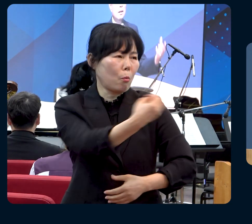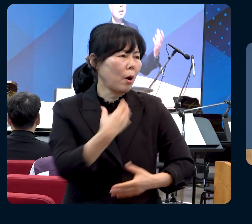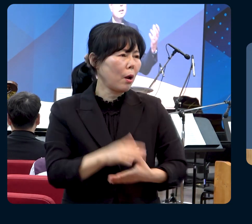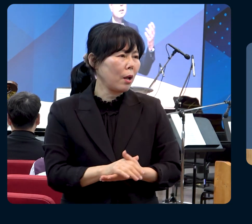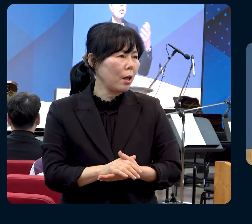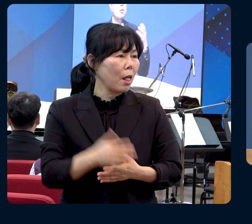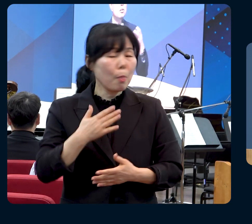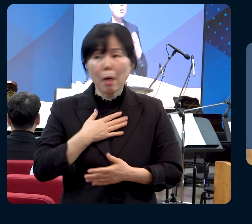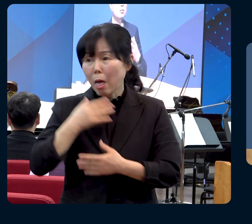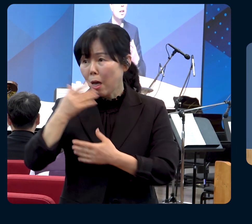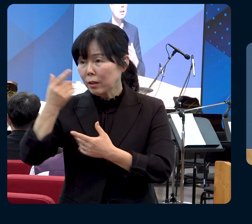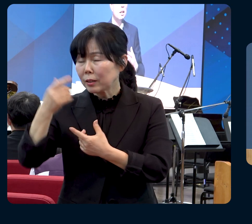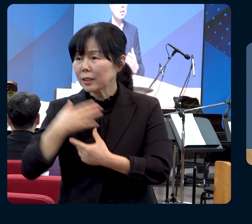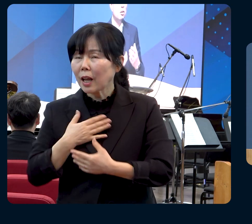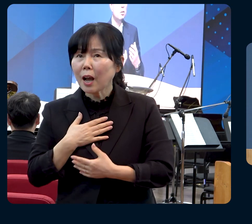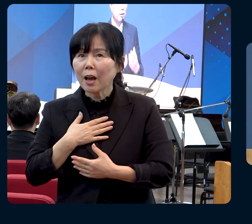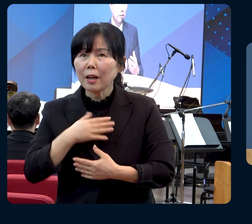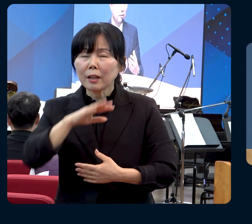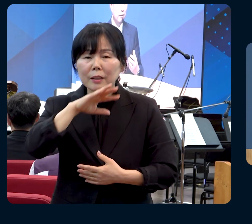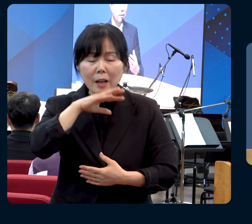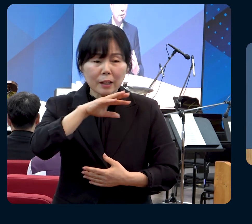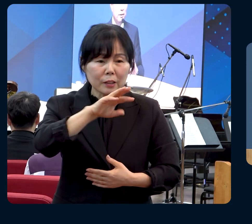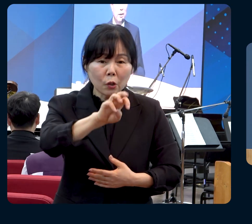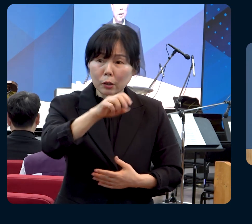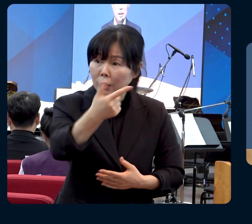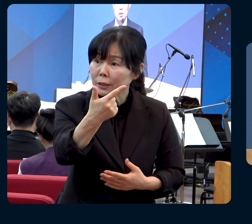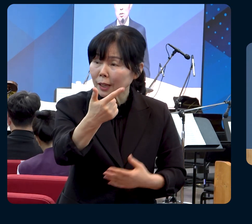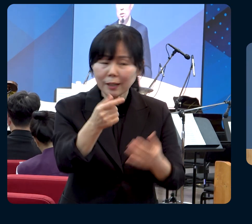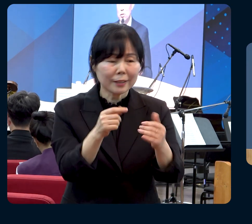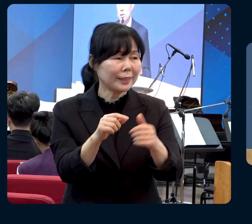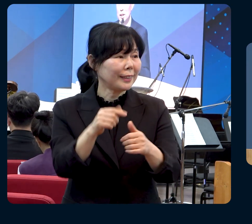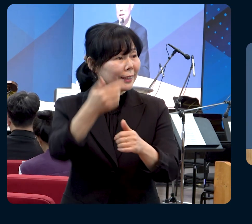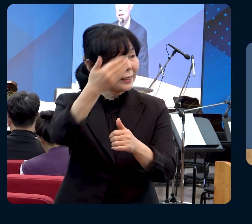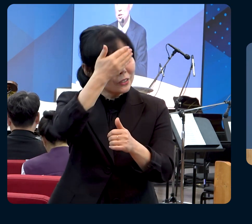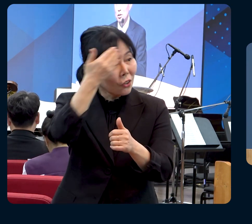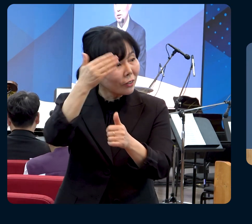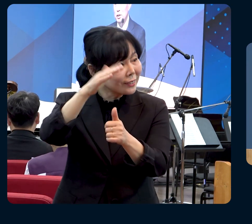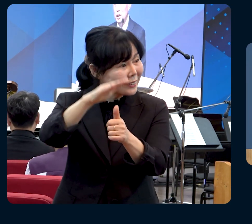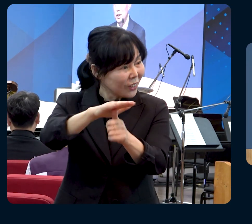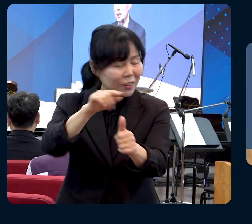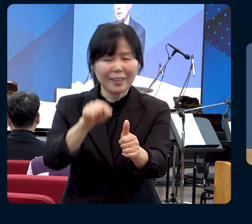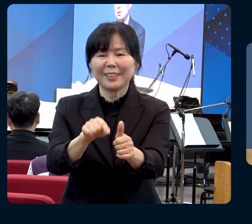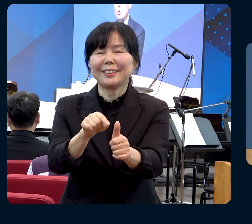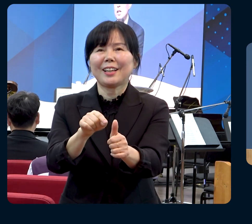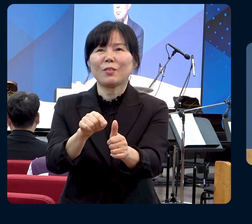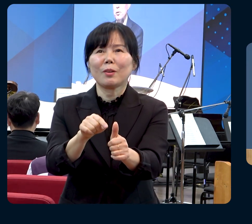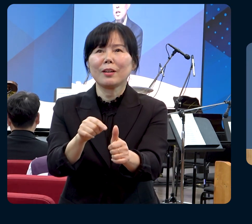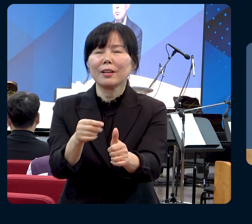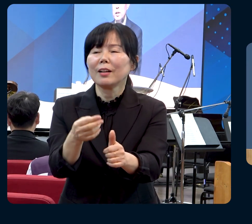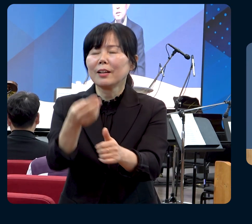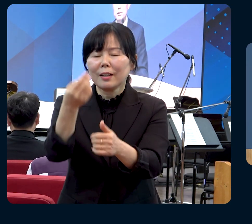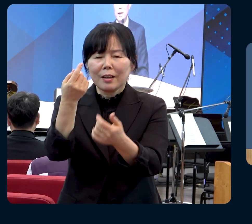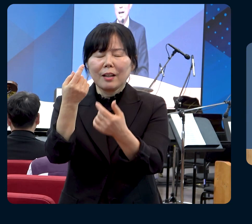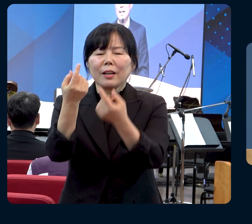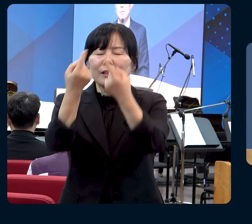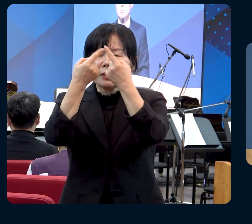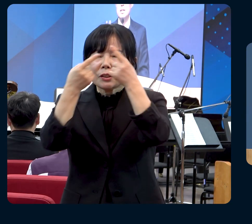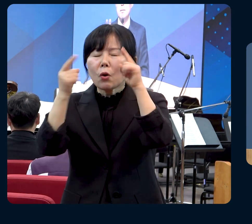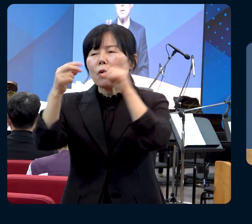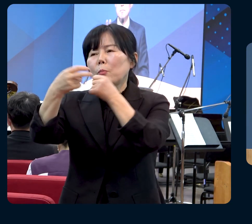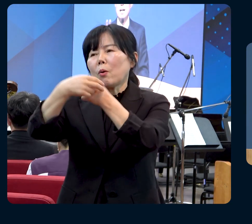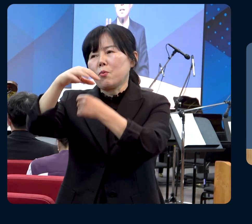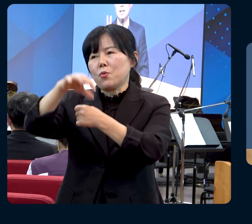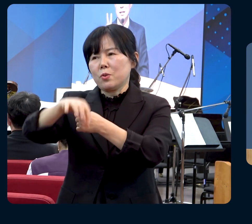그때 그 36살짜리 청년, 이 36살짜리 청년이 서울대학병원에 입원해 있었는데